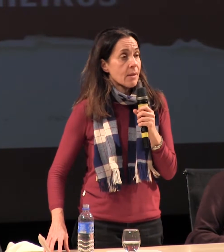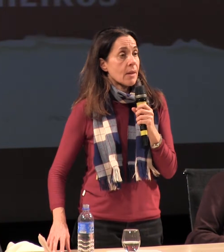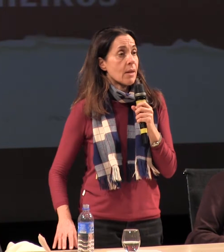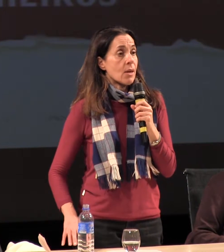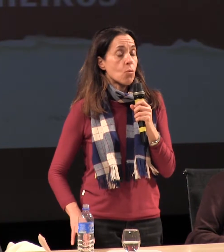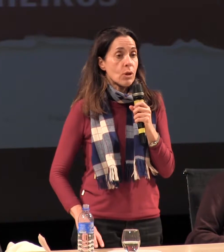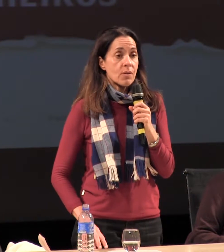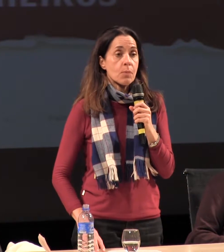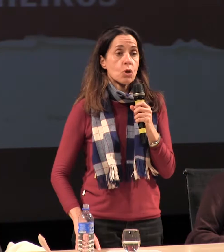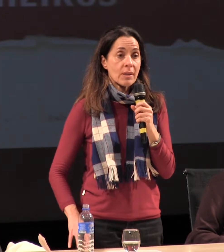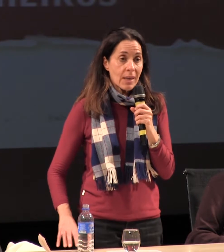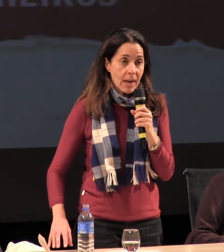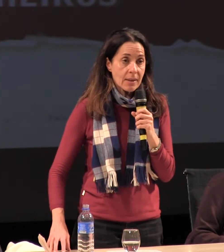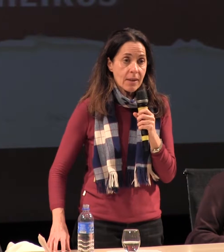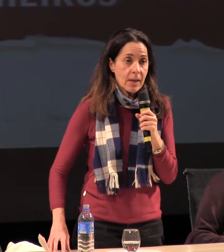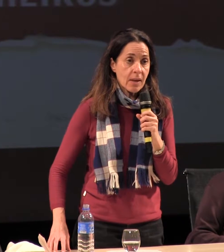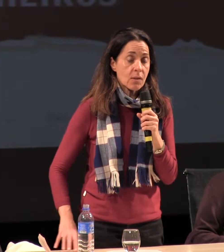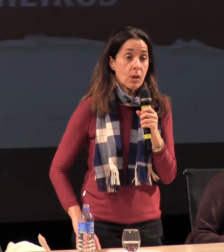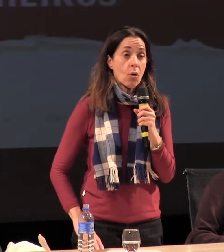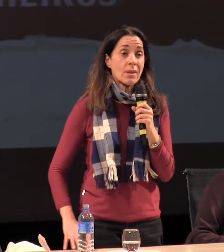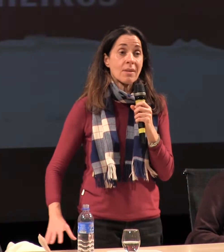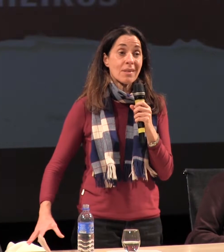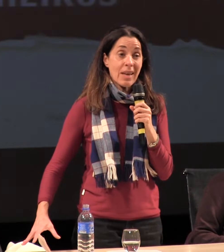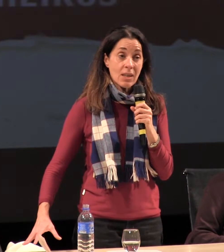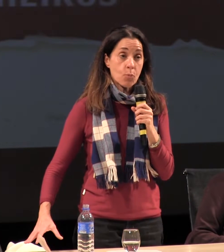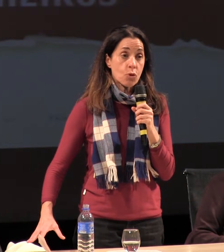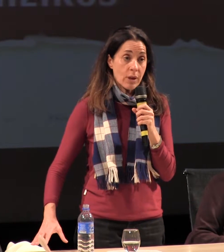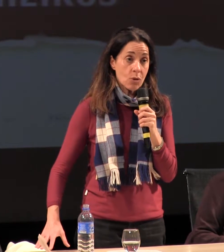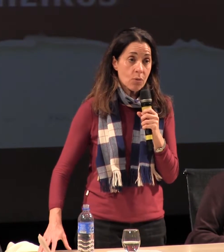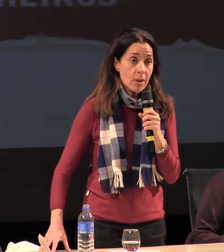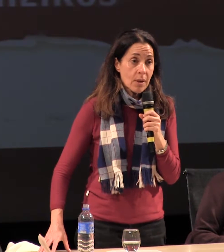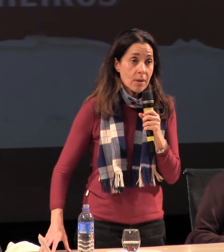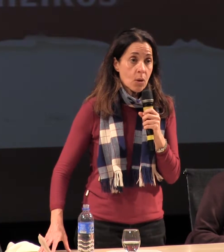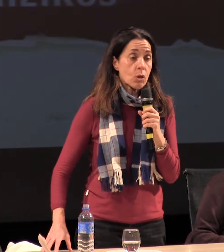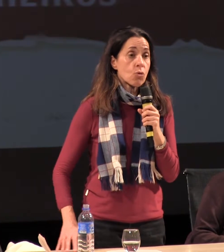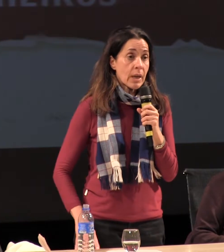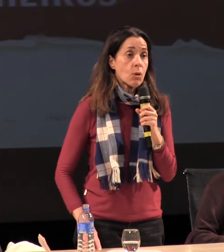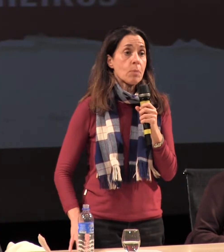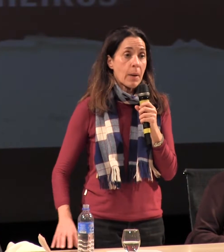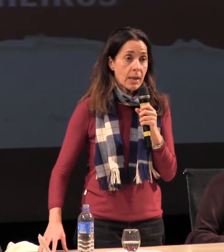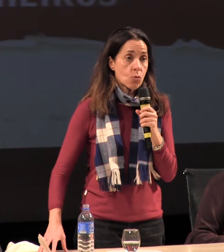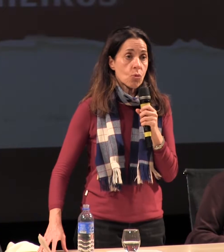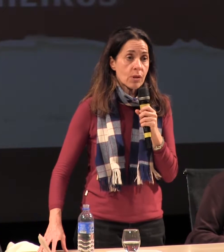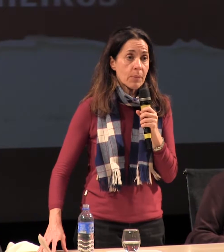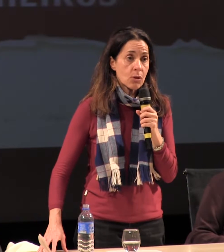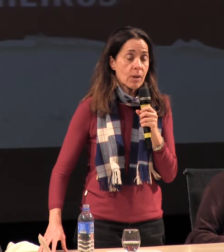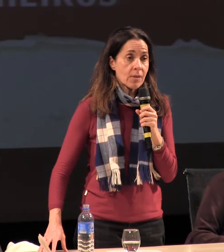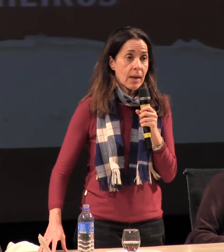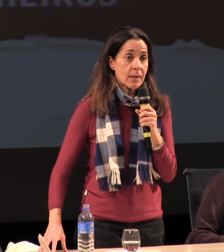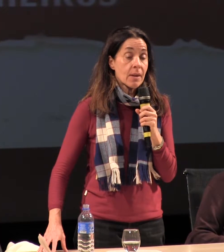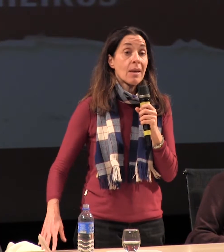a o município já tem queda de arrecadação da ordem de 6% tão isso tem um impacto no orçamento